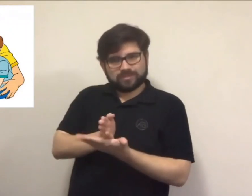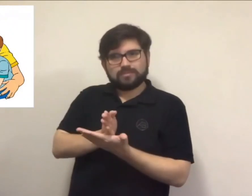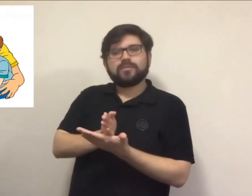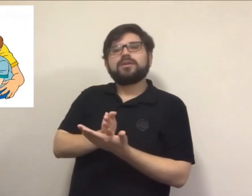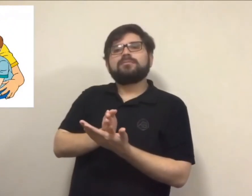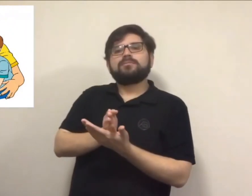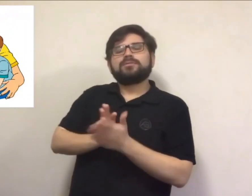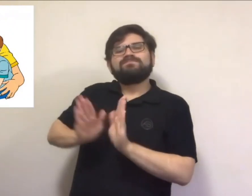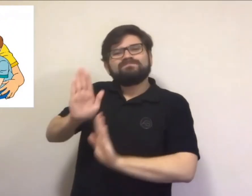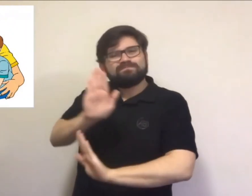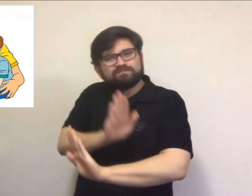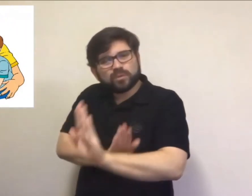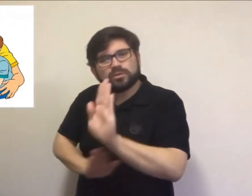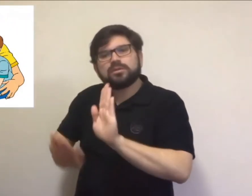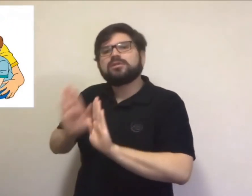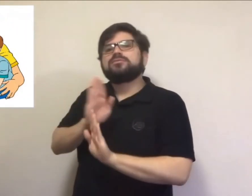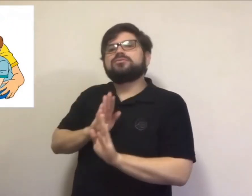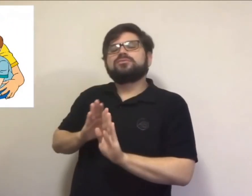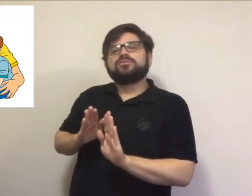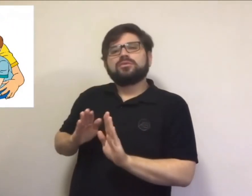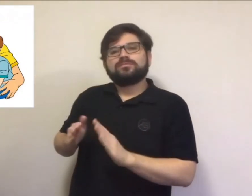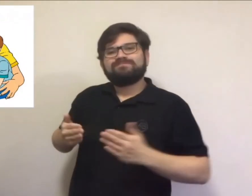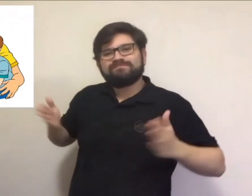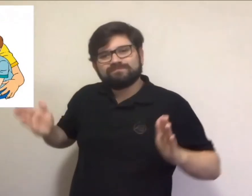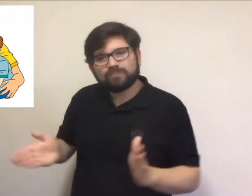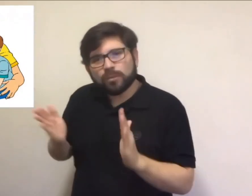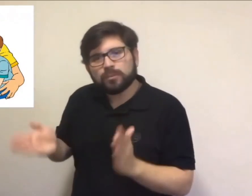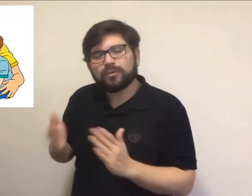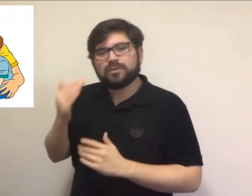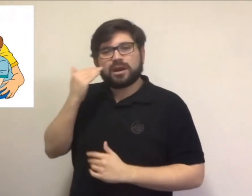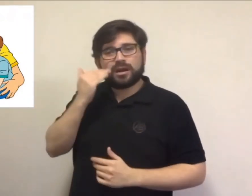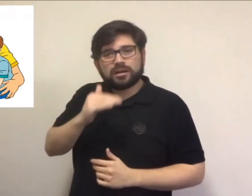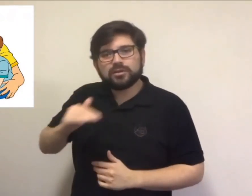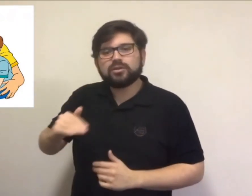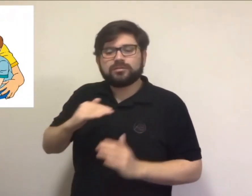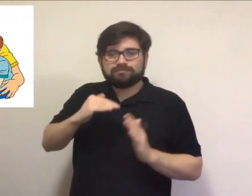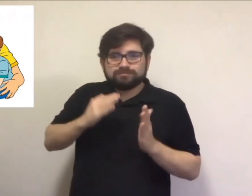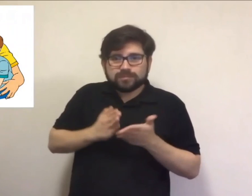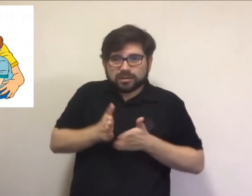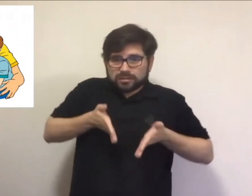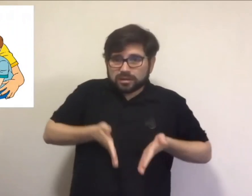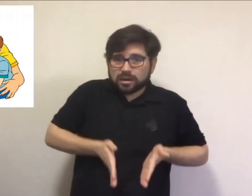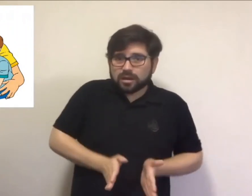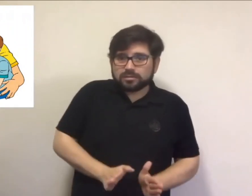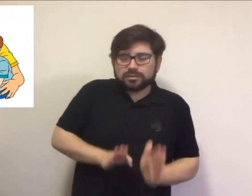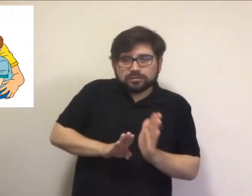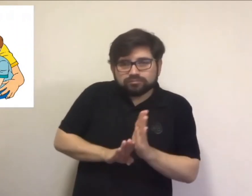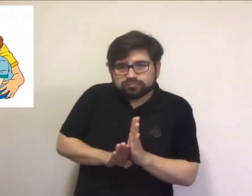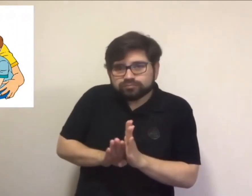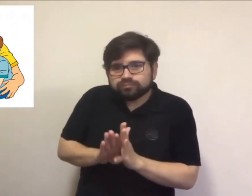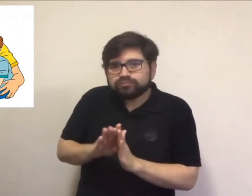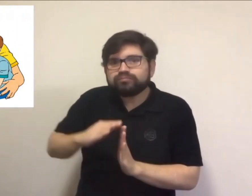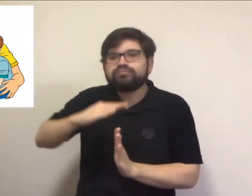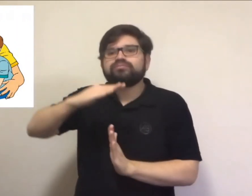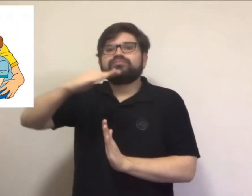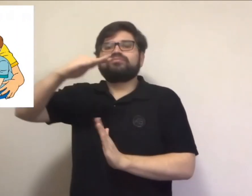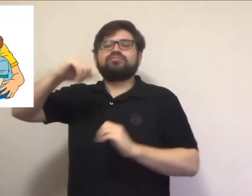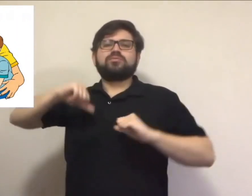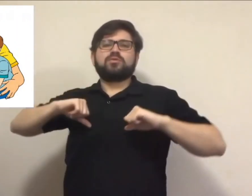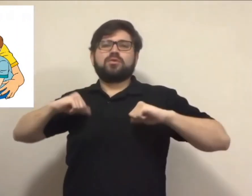¿Qué significa? Que los niños deben ser cuidados, que deben recibir estimulación, que